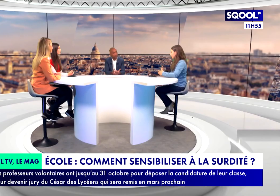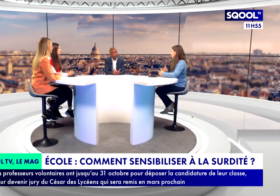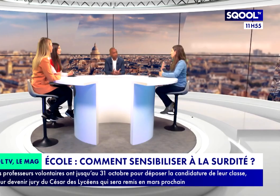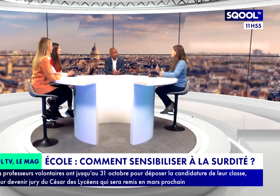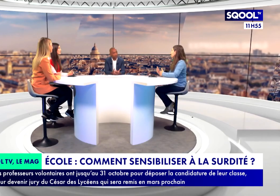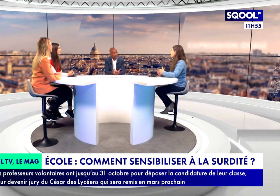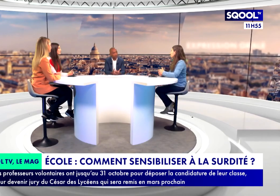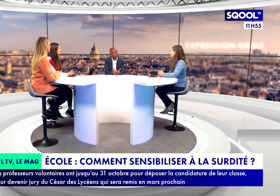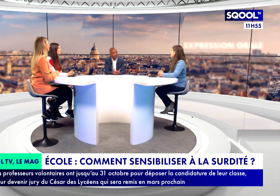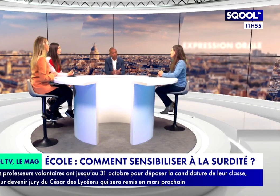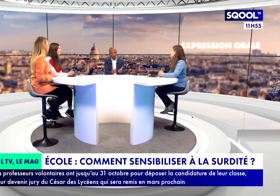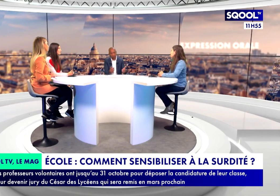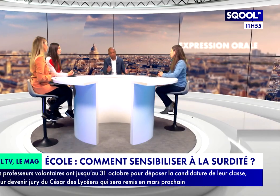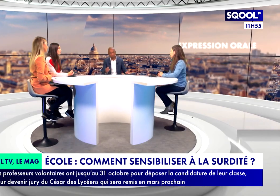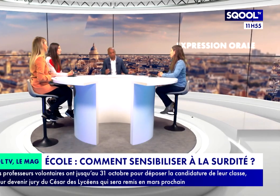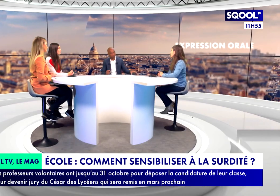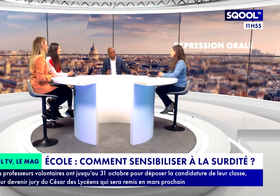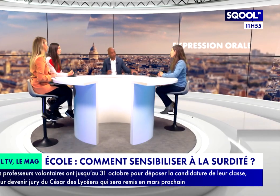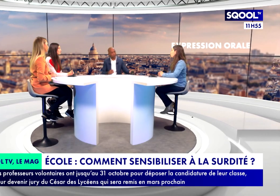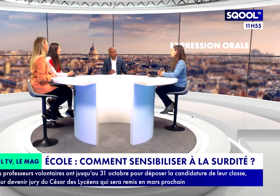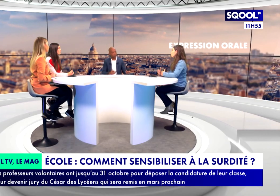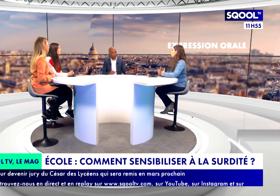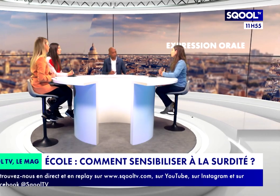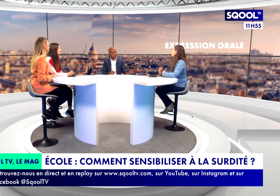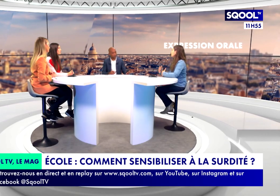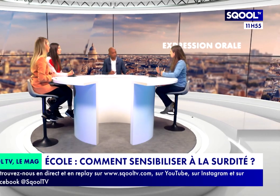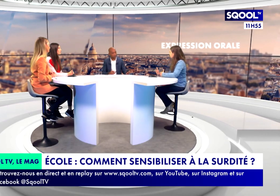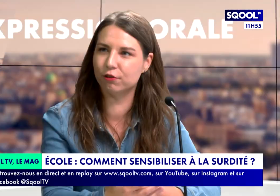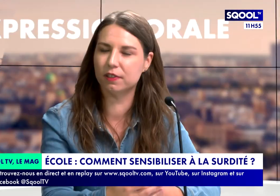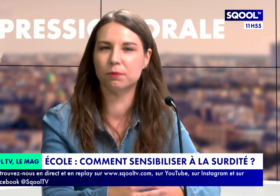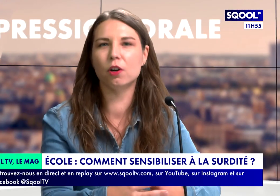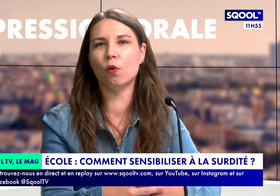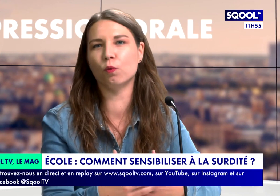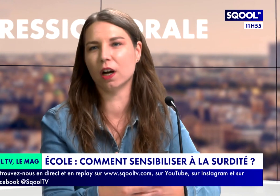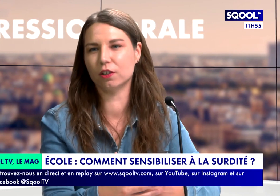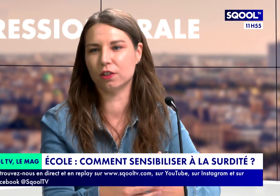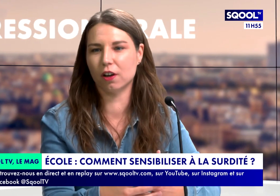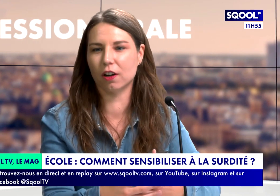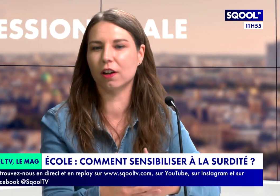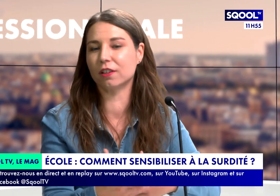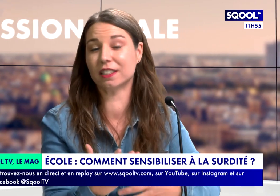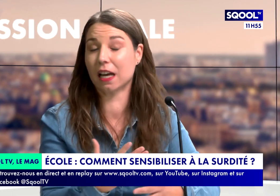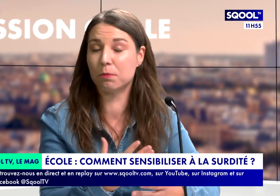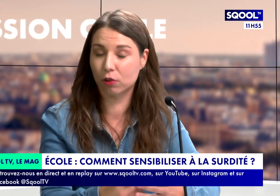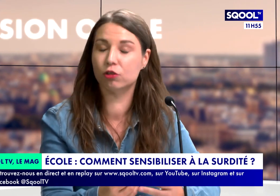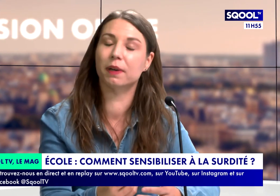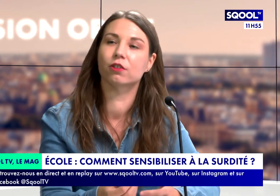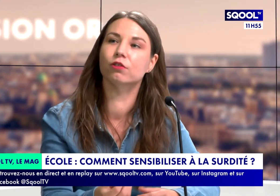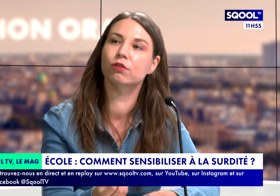réagir face à un film. Parce qu'on voit tous les défauts du film. On voit que ça manque de personnes sourdes